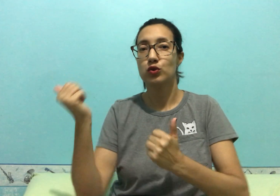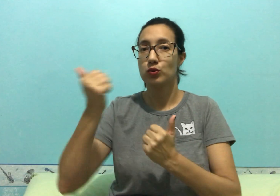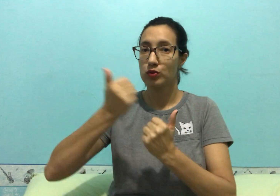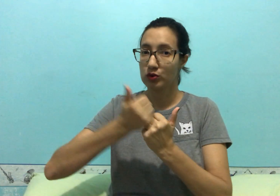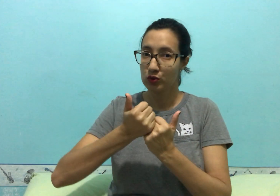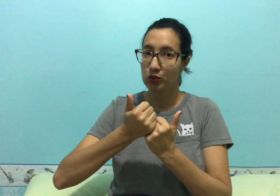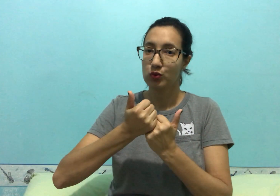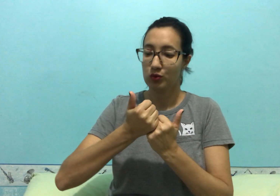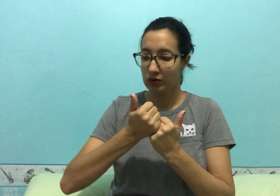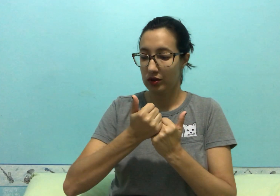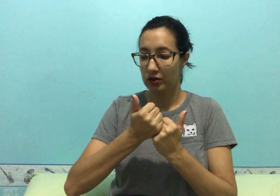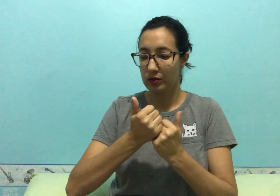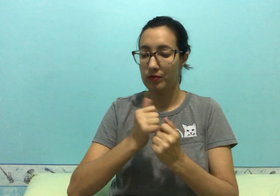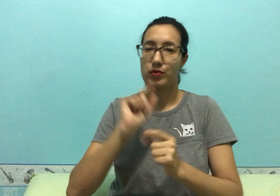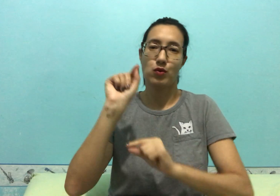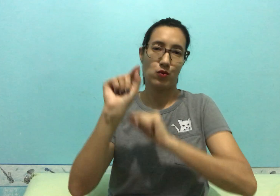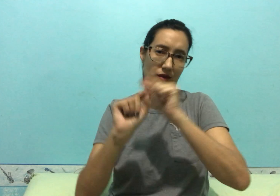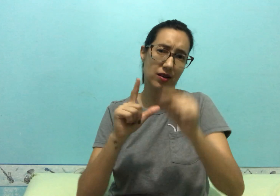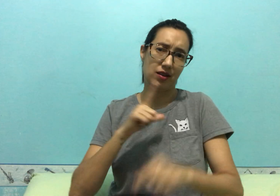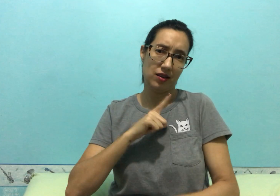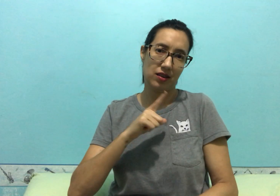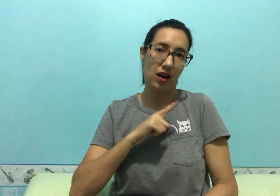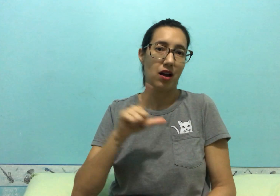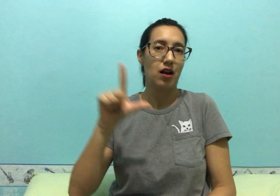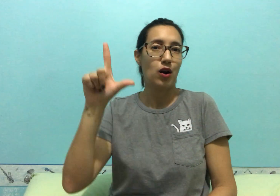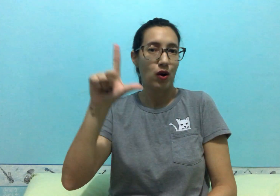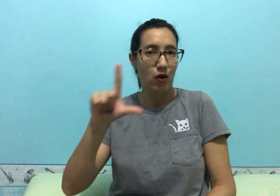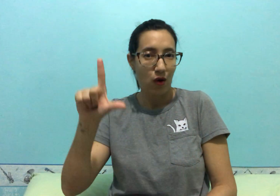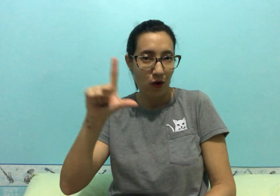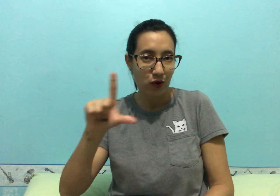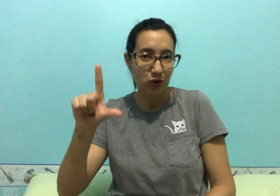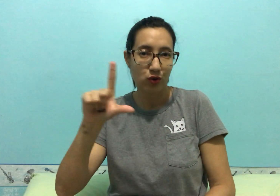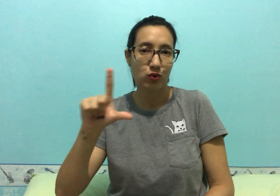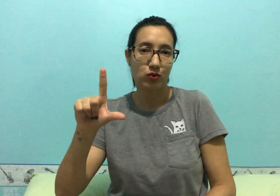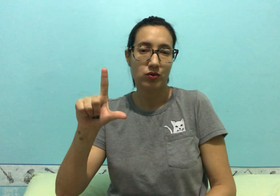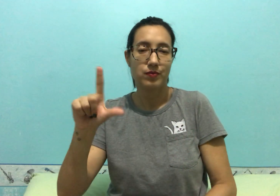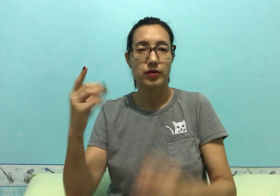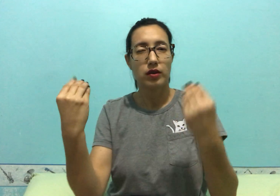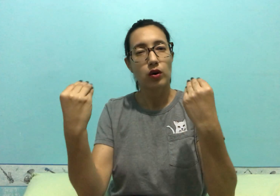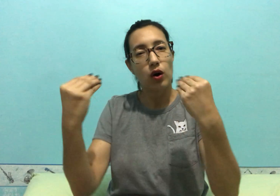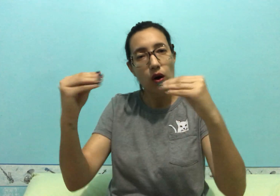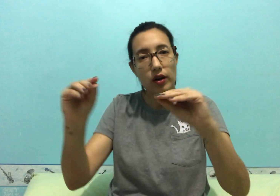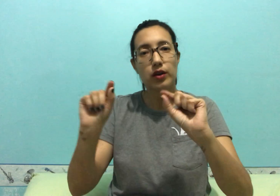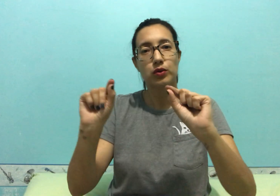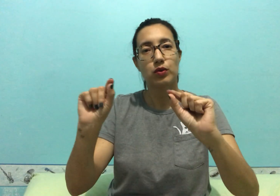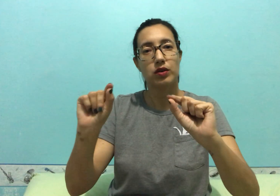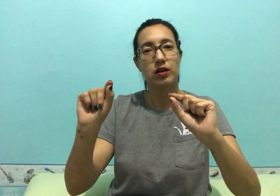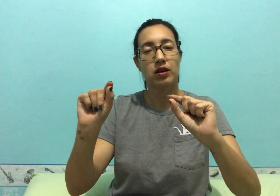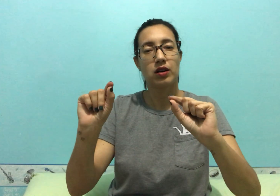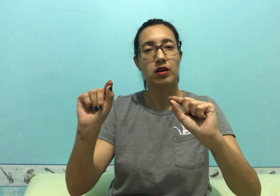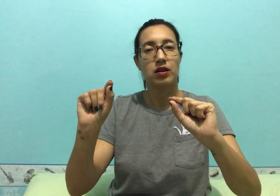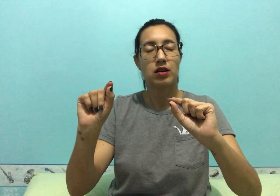que tem naquela equação, né, naquela expressão, pelas portas lógicas equivalentes. Então, você pode fazer de duas formas isso. Você pode